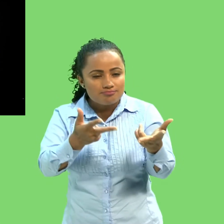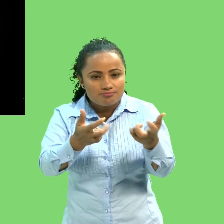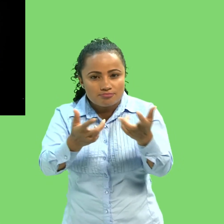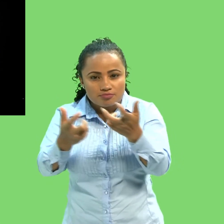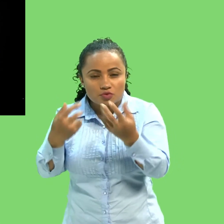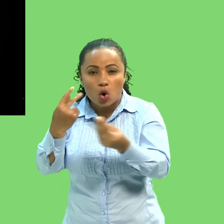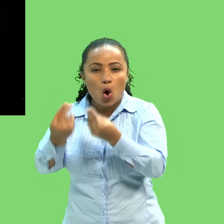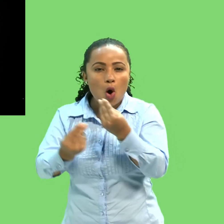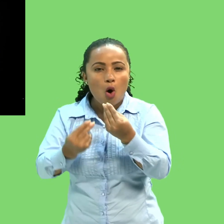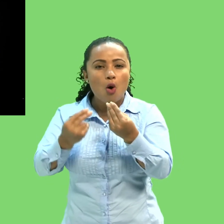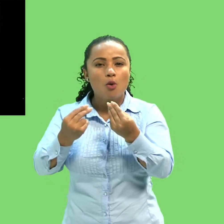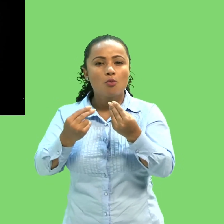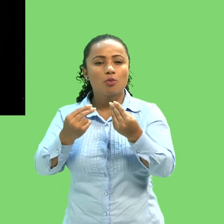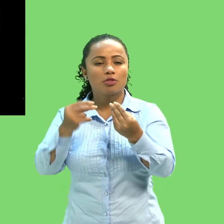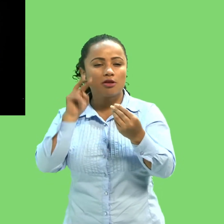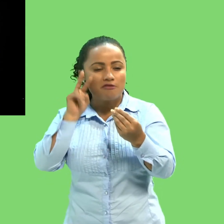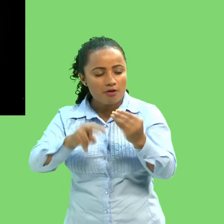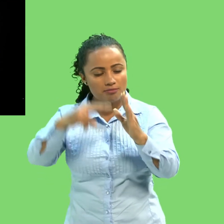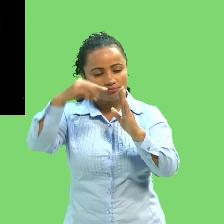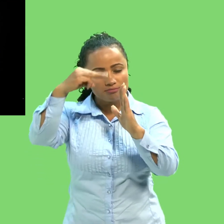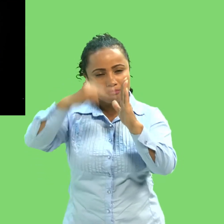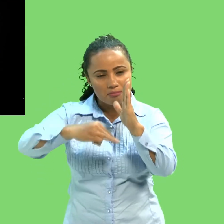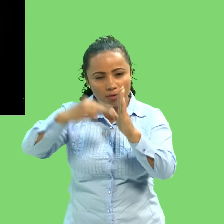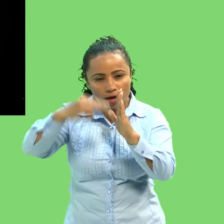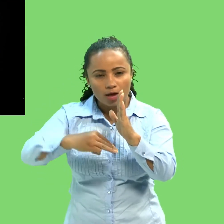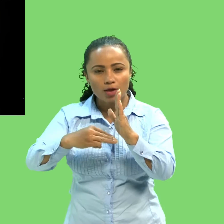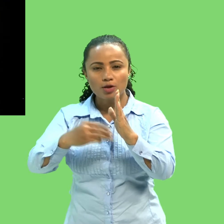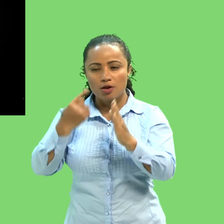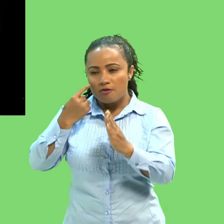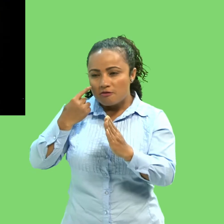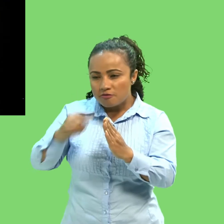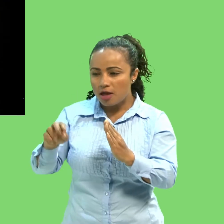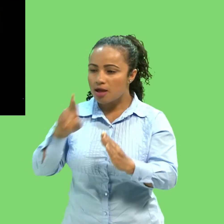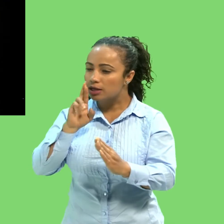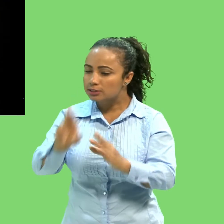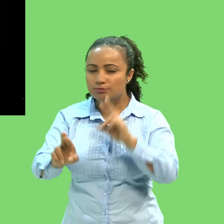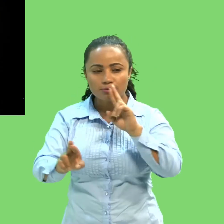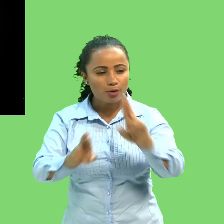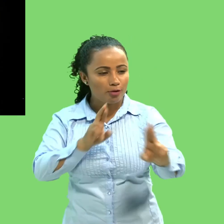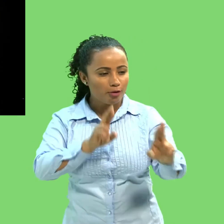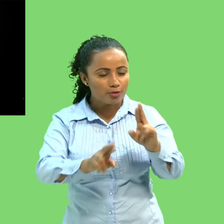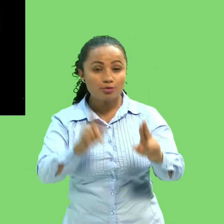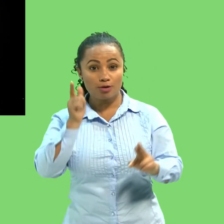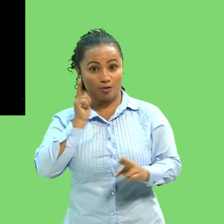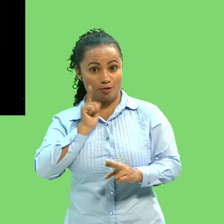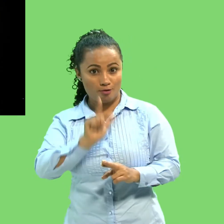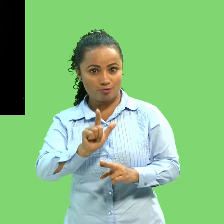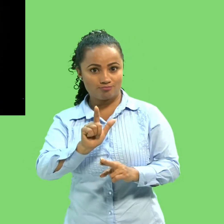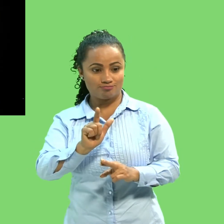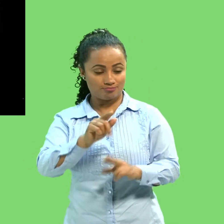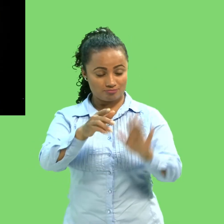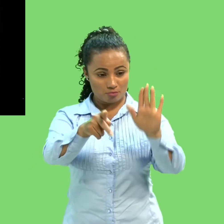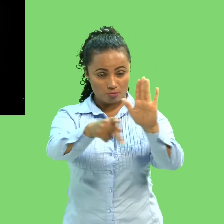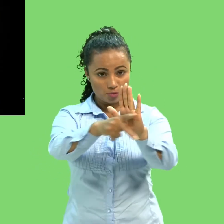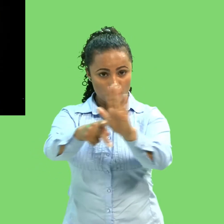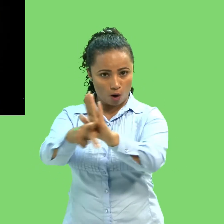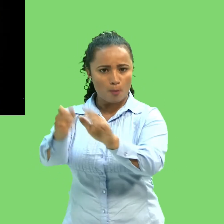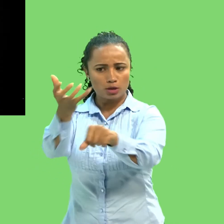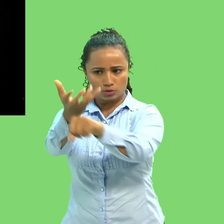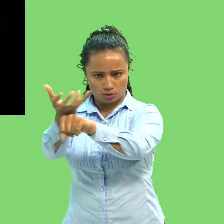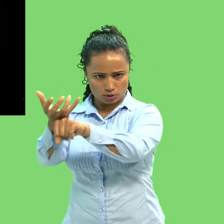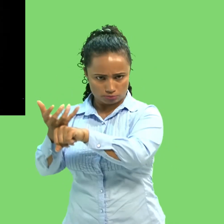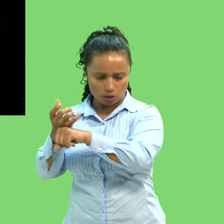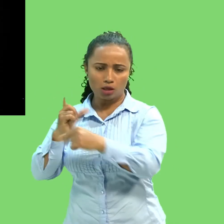Perspectiva metodológica comum a todos. Integrar os resultados, permanecem os interesses próprios de